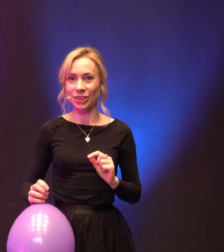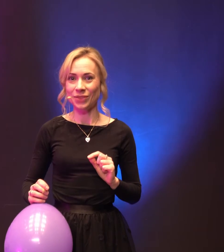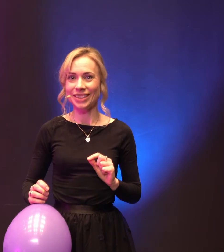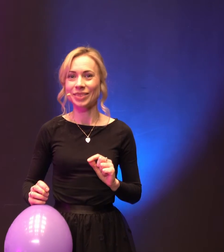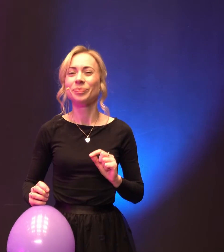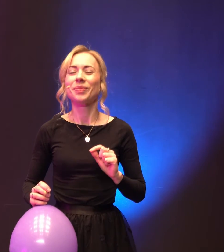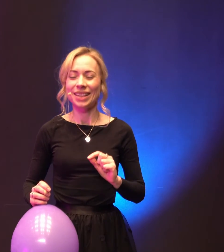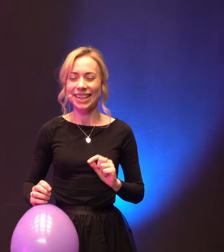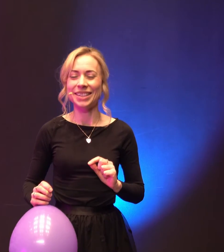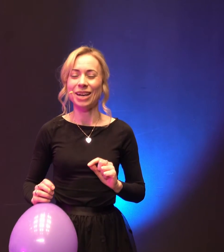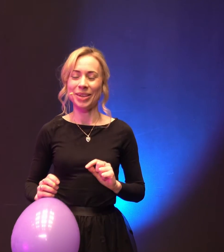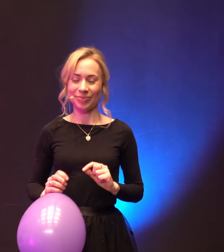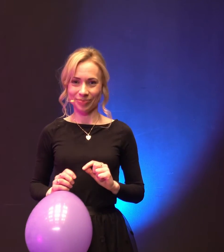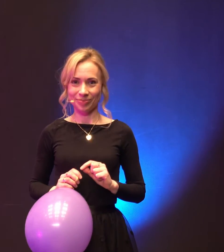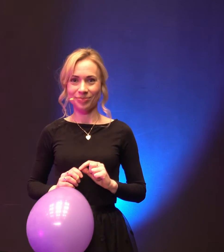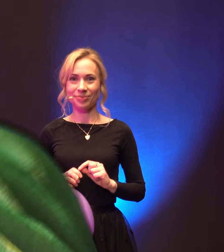gotowi? Zaczynamy!